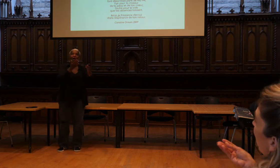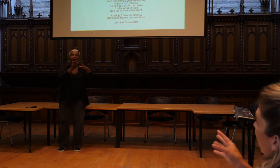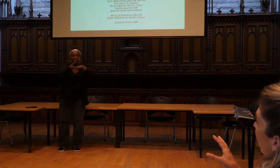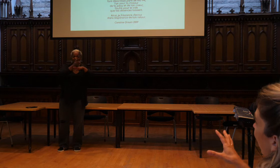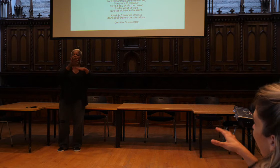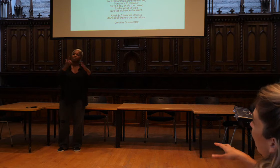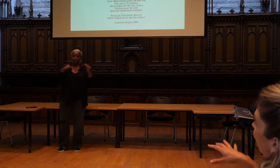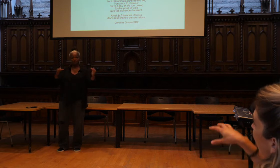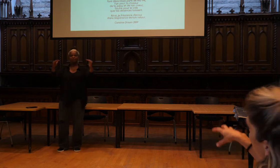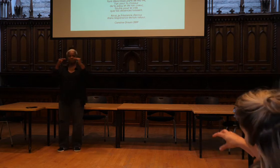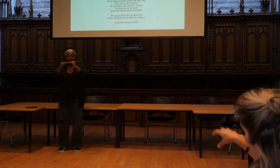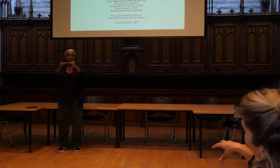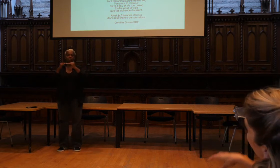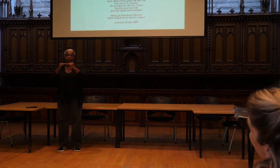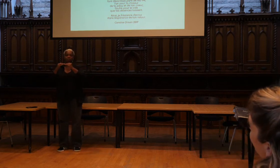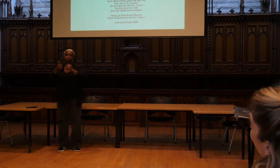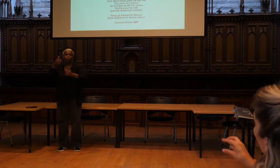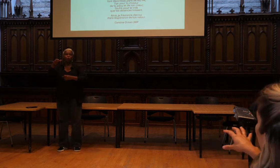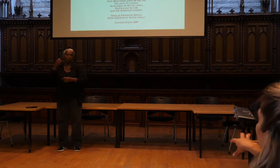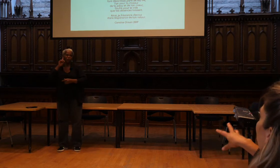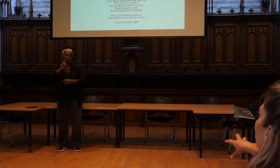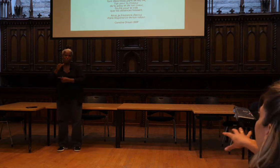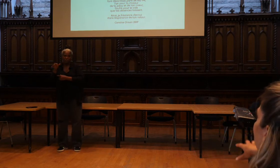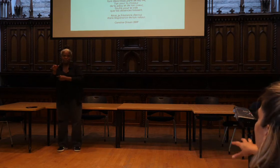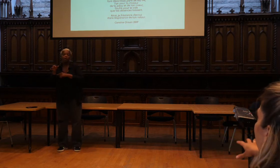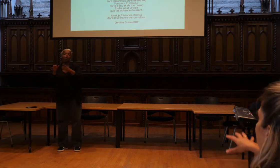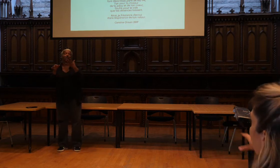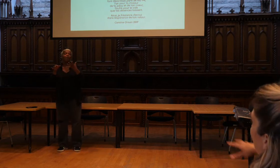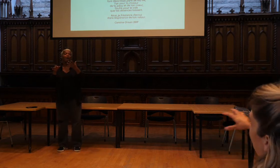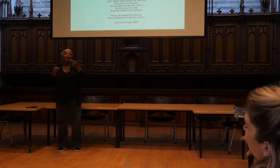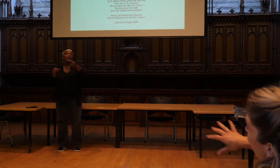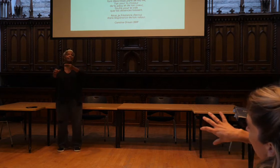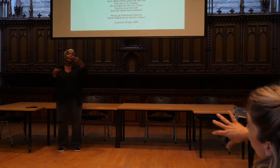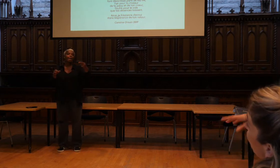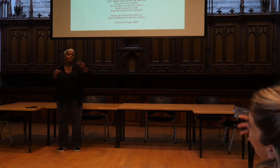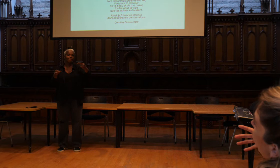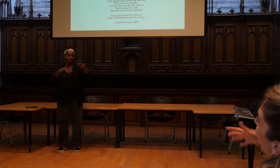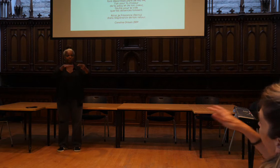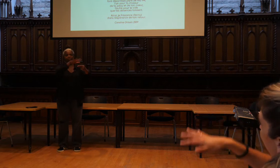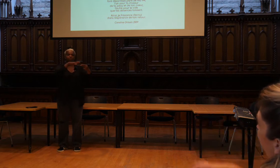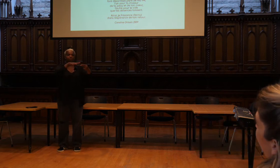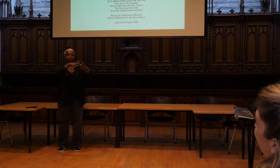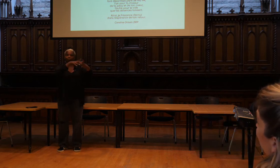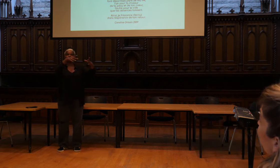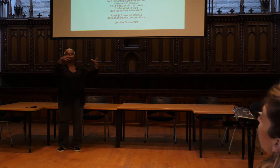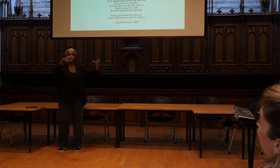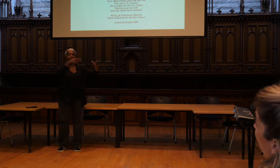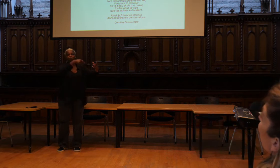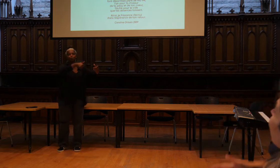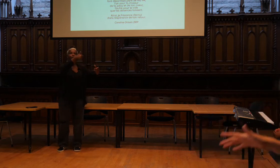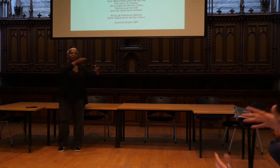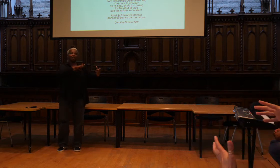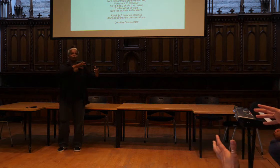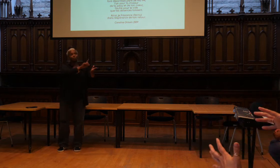oublier de catégoriser et de laisser les personnes sourdes dans minimalement, puis oublier les personnes sourdes,